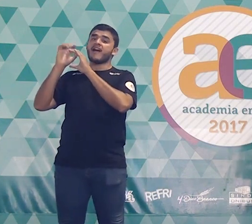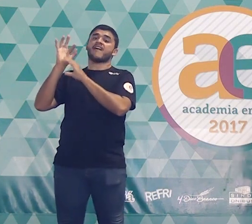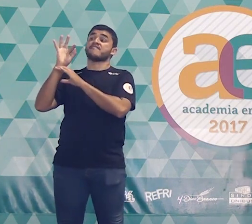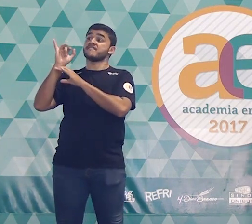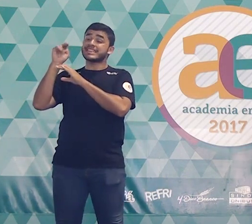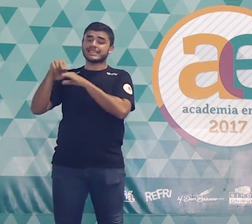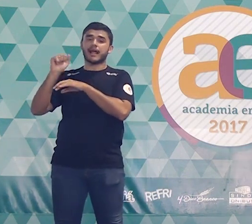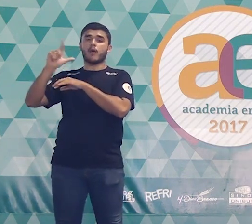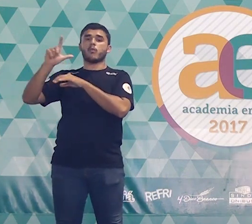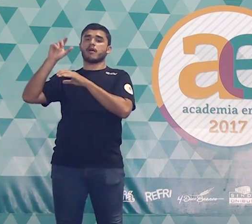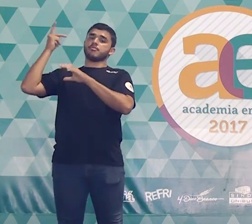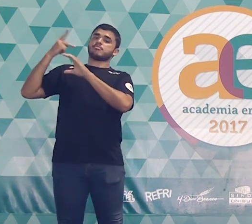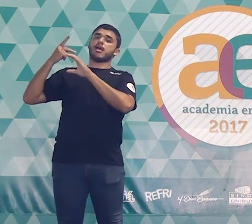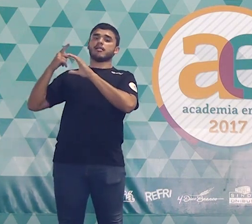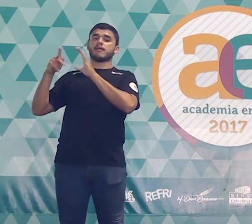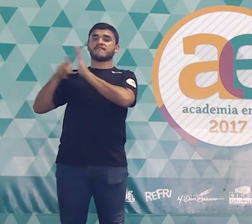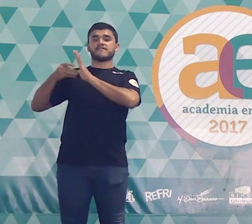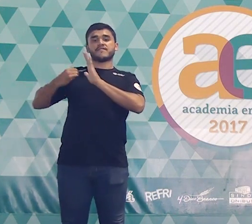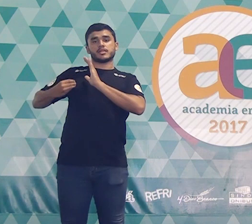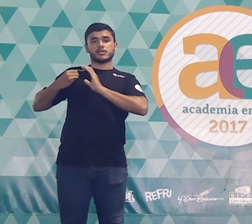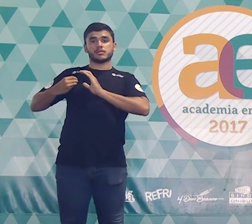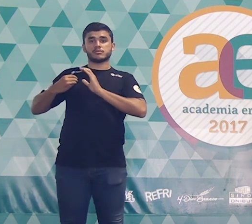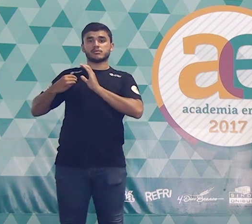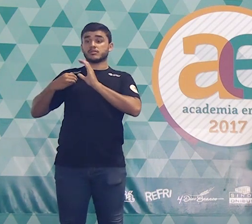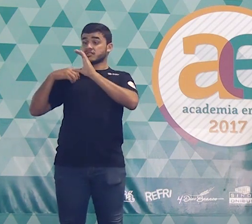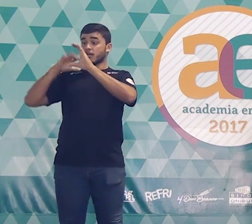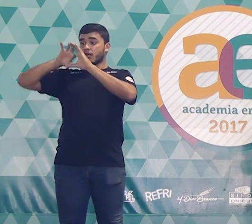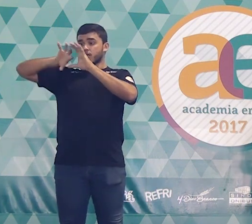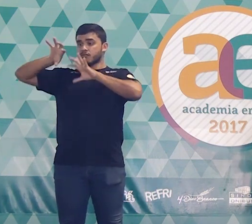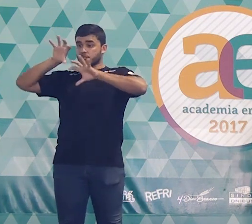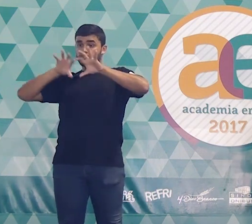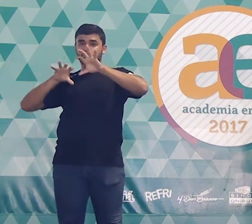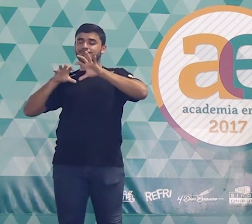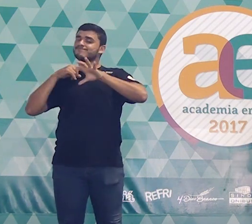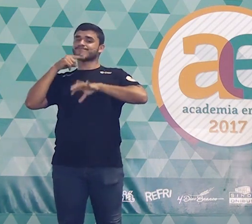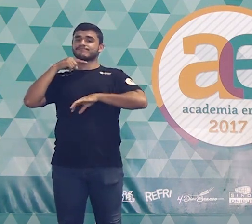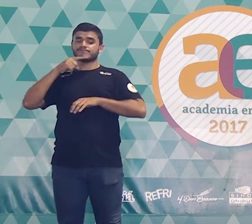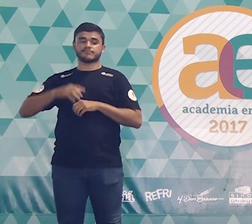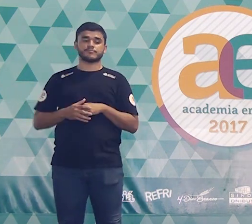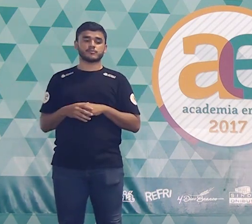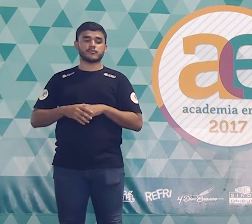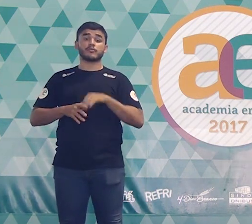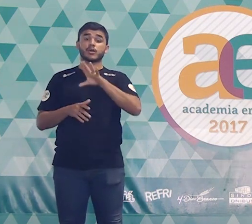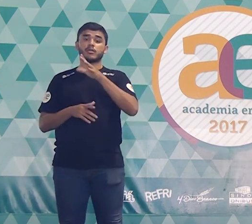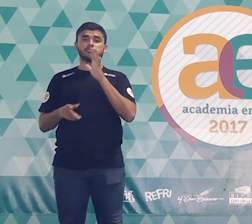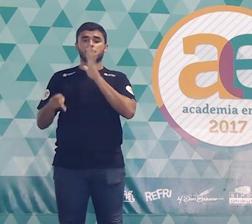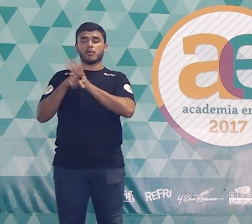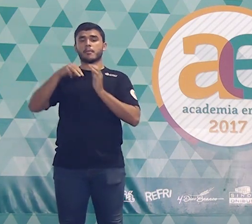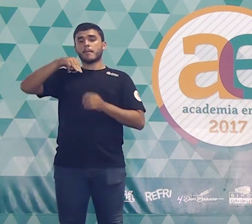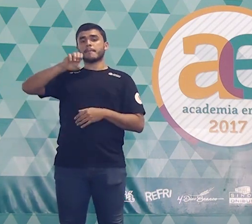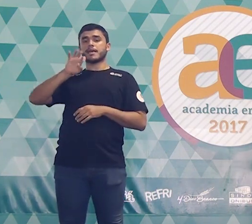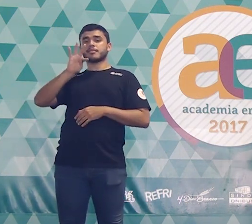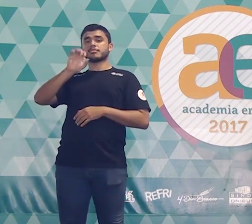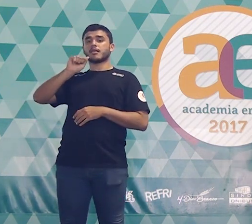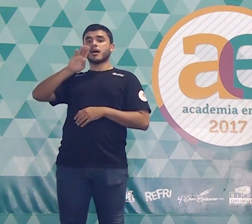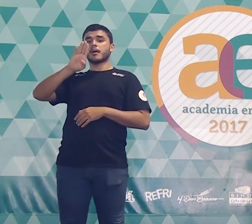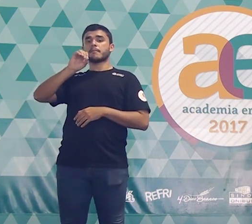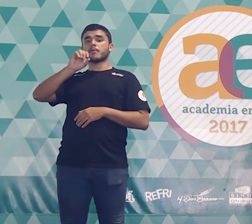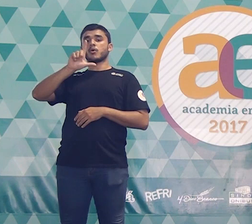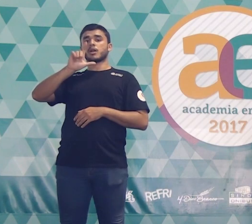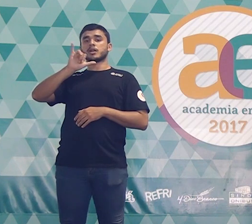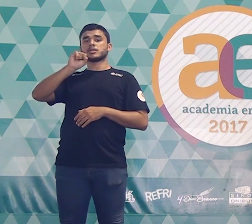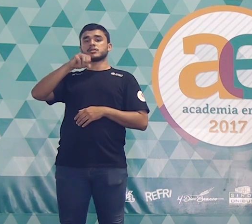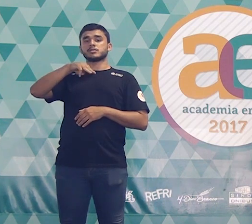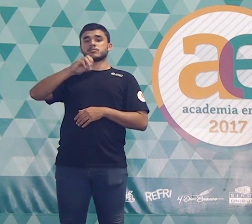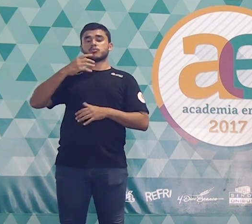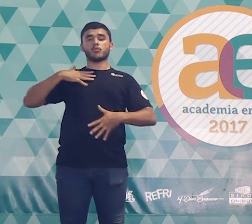coisa, apresenta metabolismo. Rodrigo, o que vem a ser metabolismo? Metabolismo é o conjunto